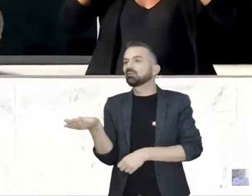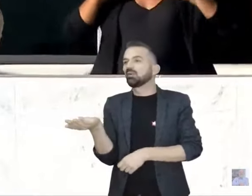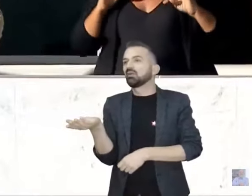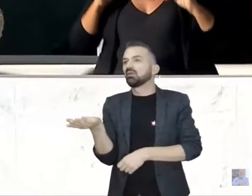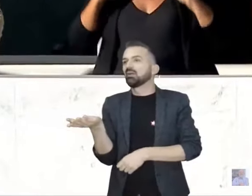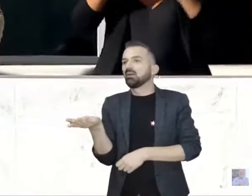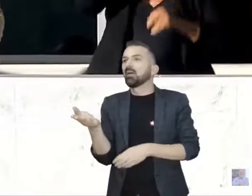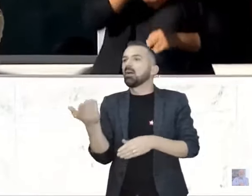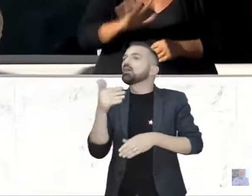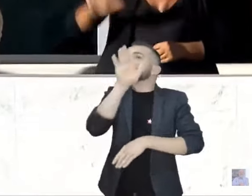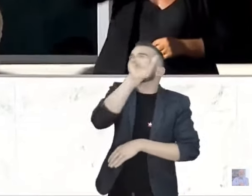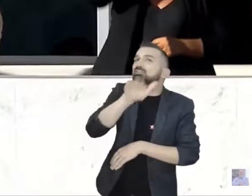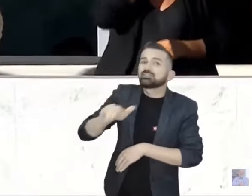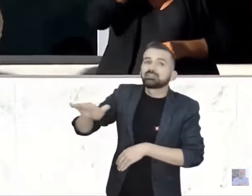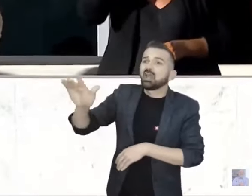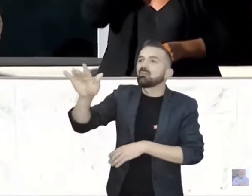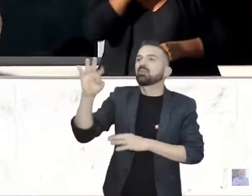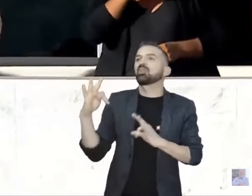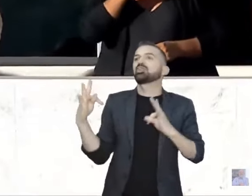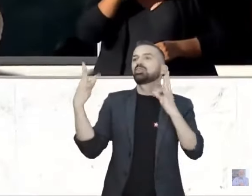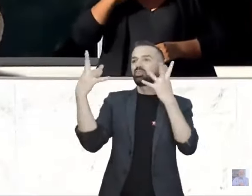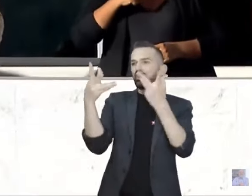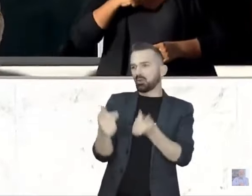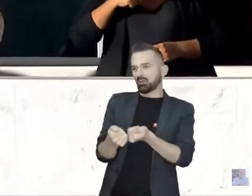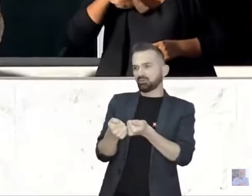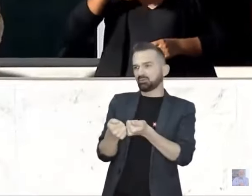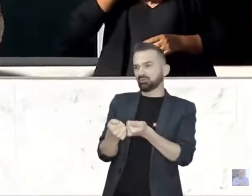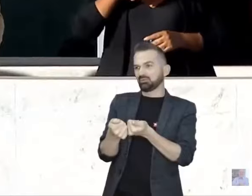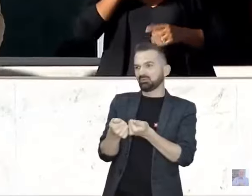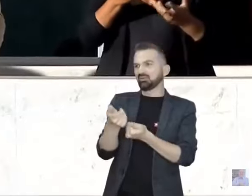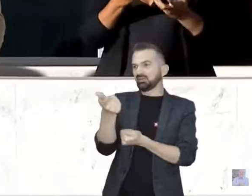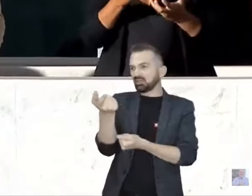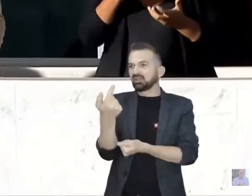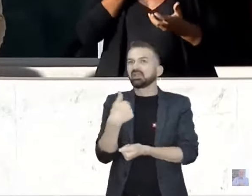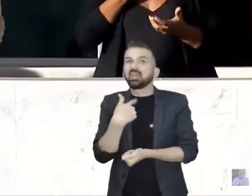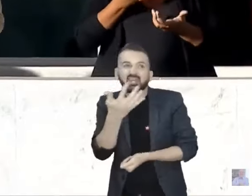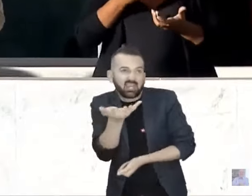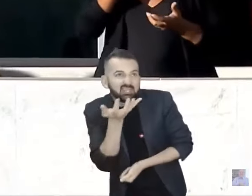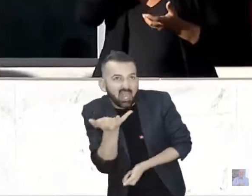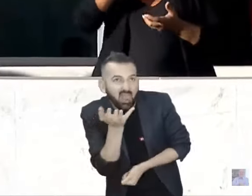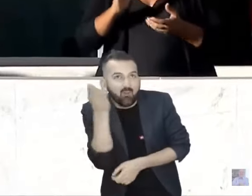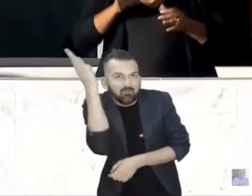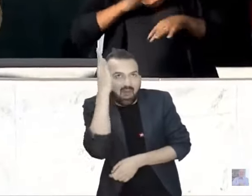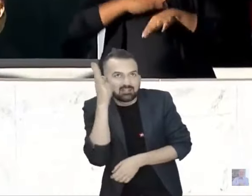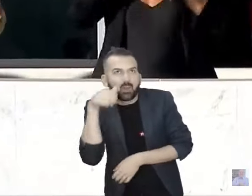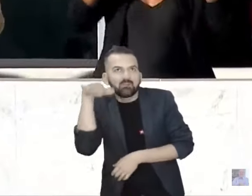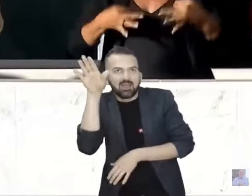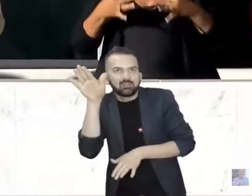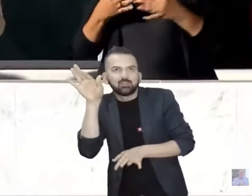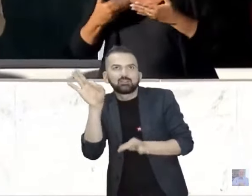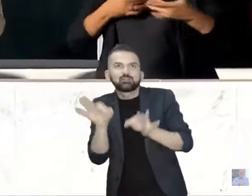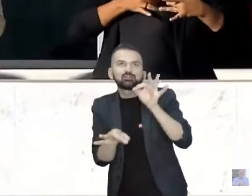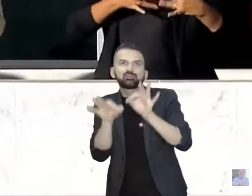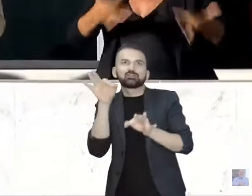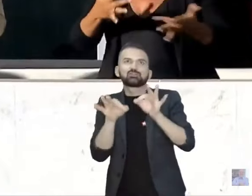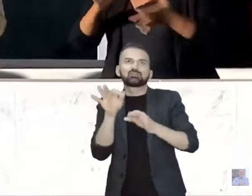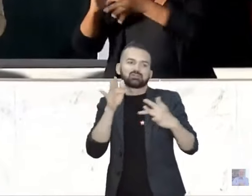todos os brasileiros e brasileiras que desejam um Brasil mais justo, solidário e